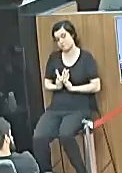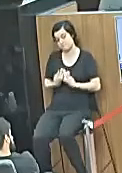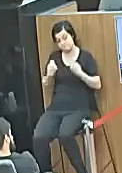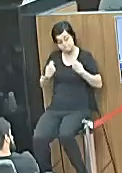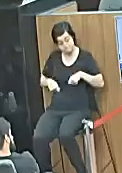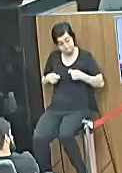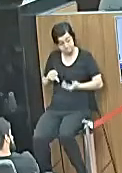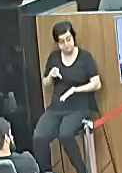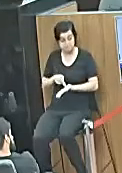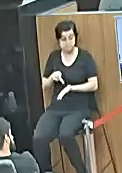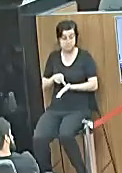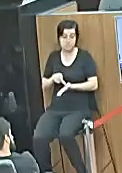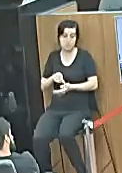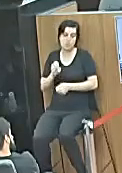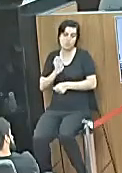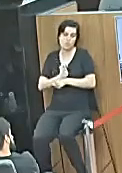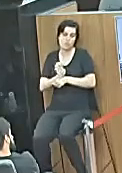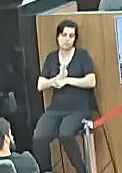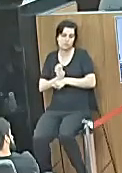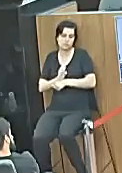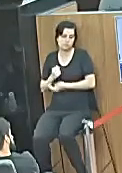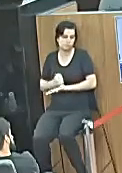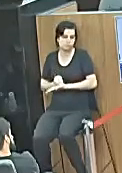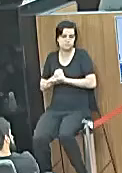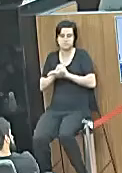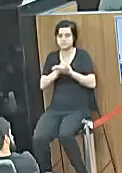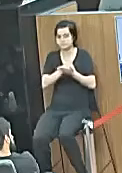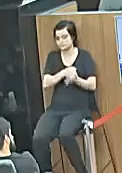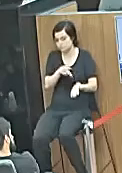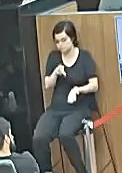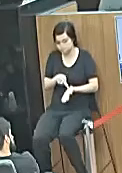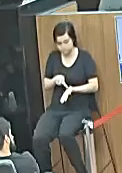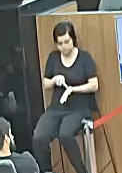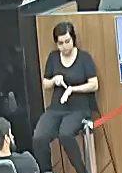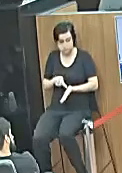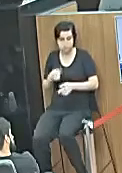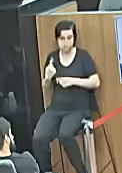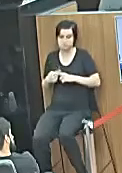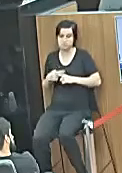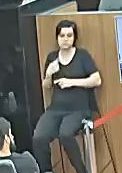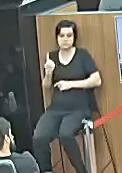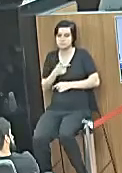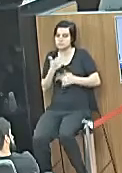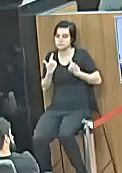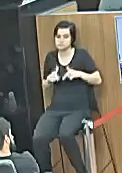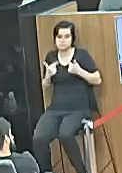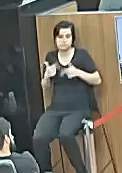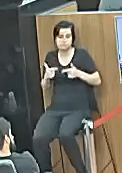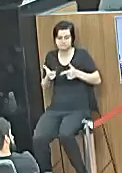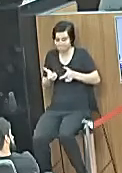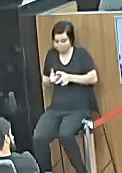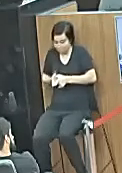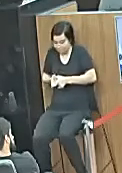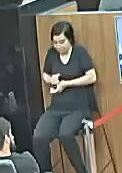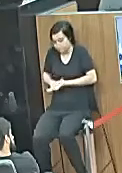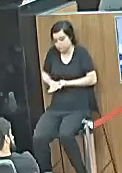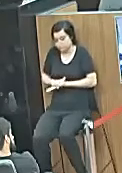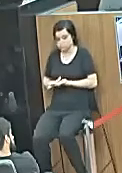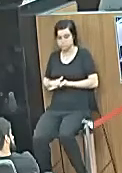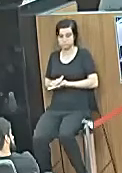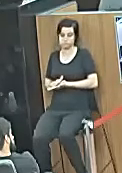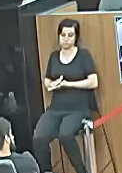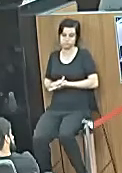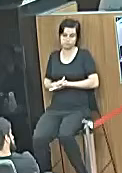mesmo que o estado e vista de apoio aos agricultores porque nós não temos o mínimo nem acesso